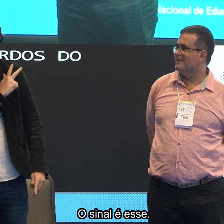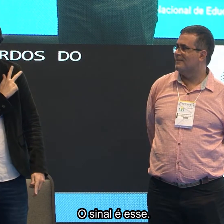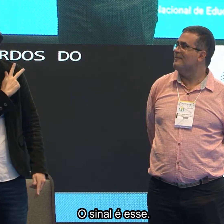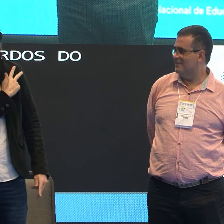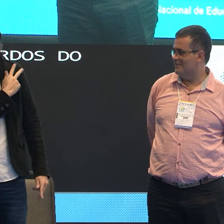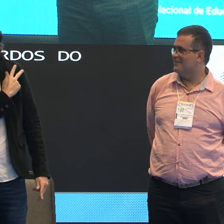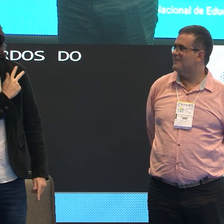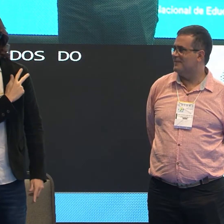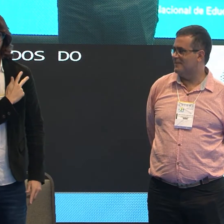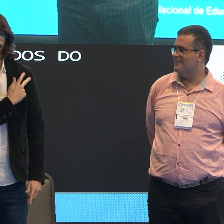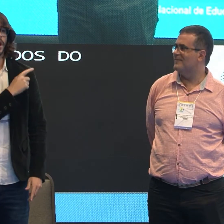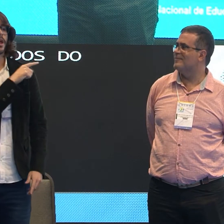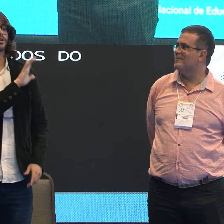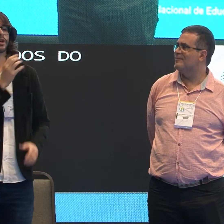esse.